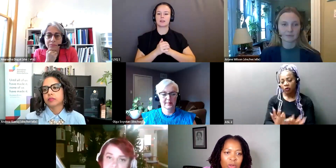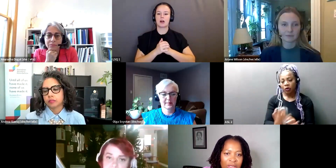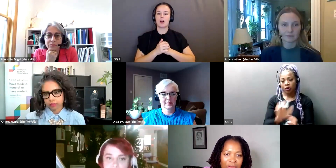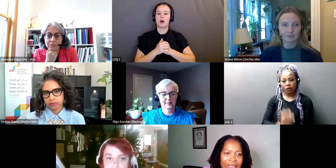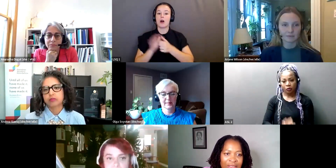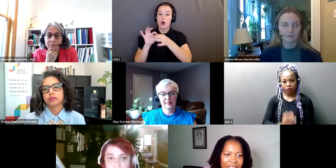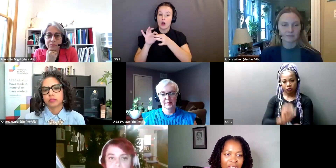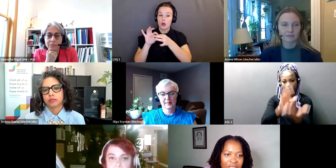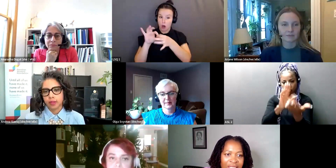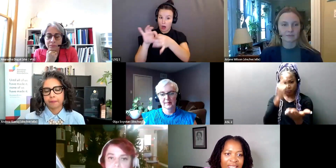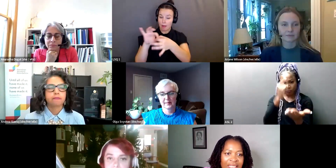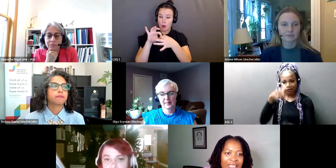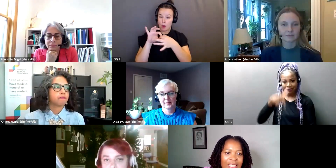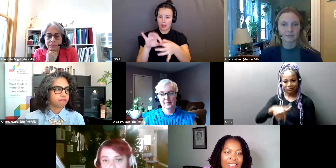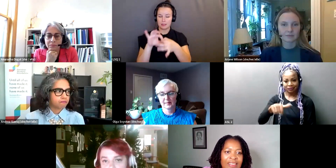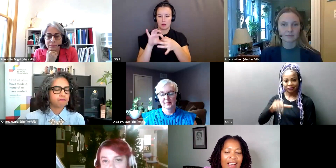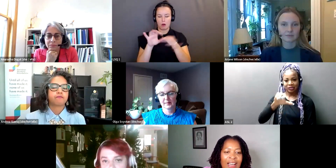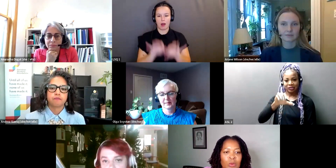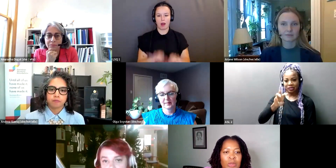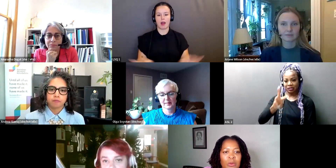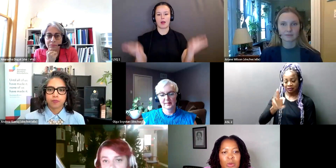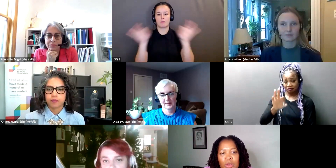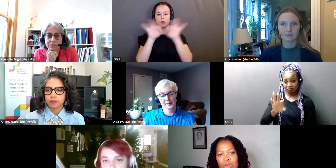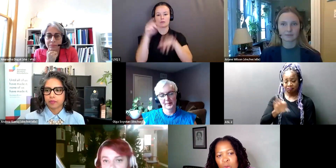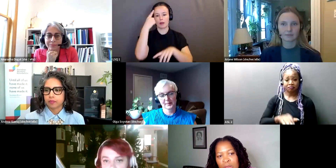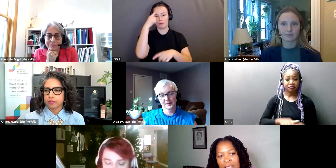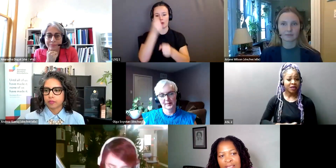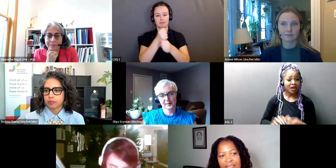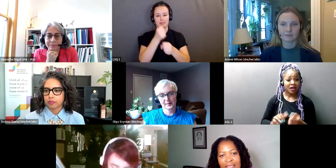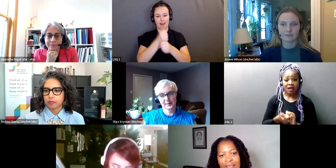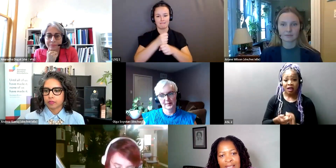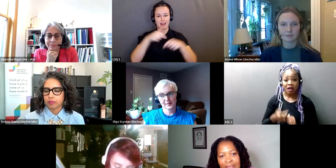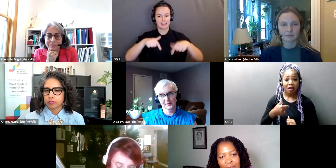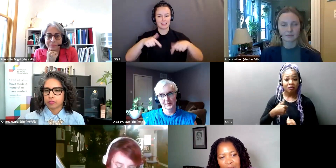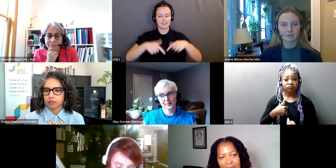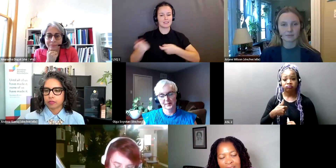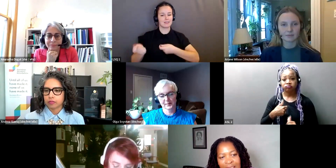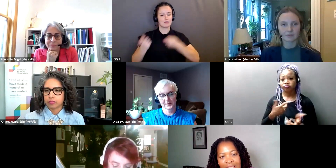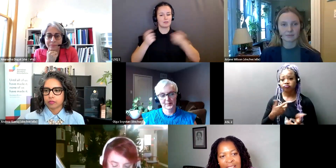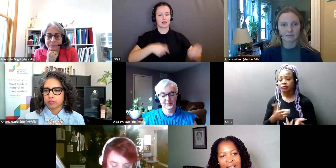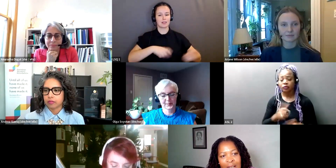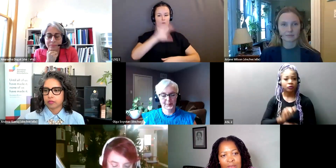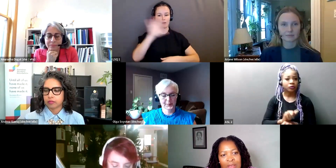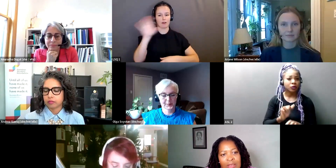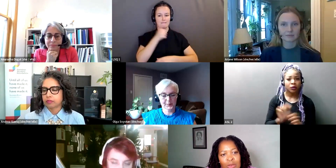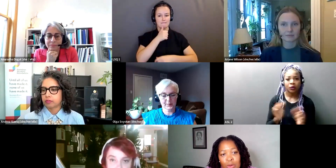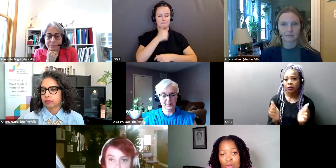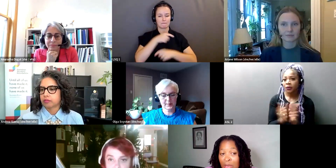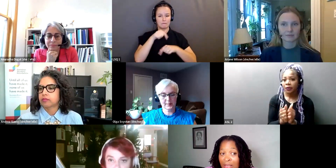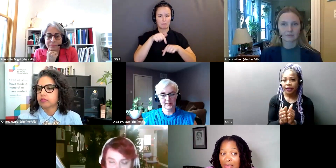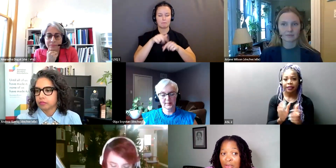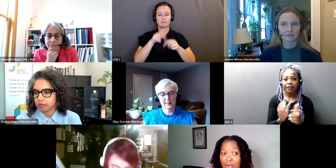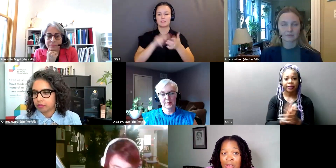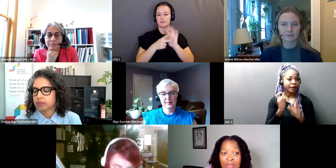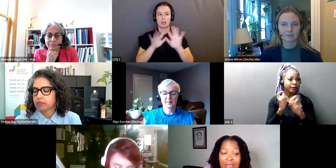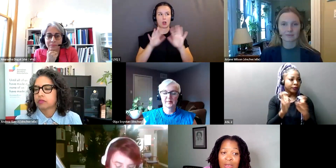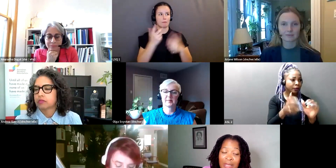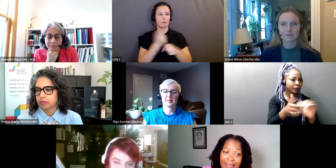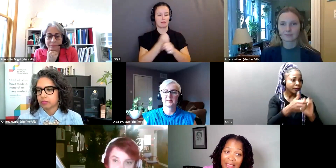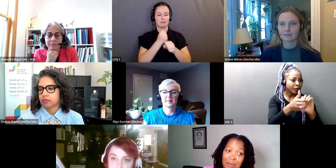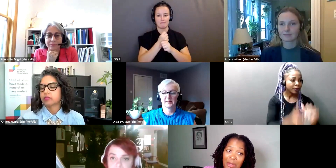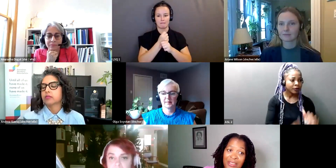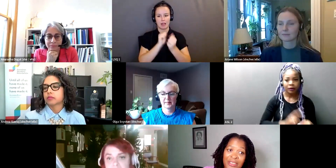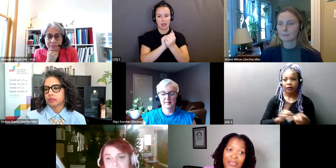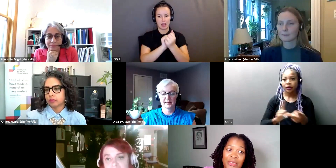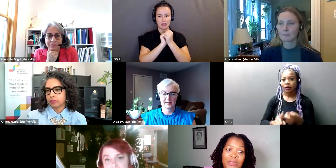collaboration est une façon très importante de travailler pour la Fondation canadienne des femmes. C'est la façon dont nous travaillons, comme le